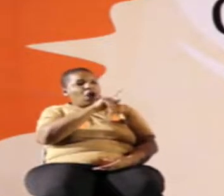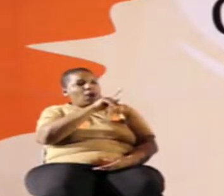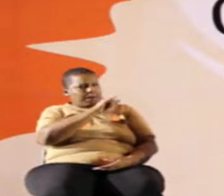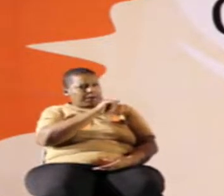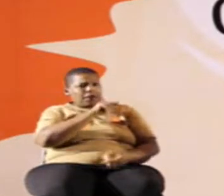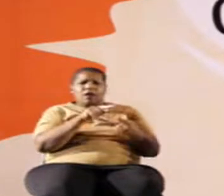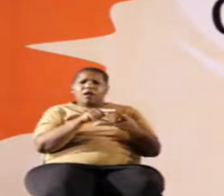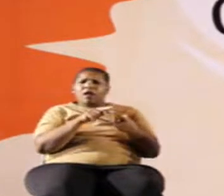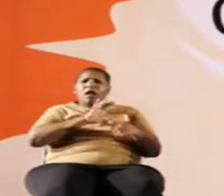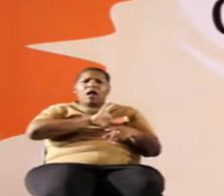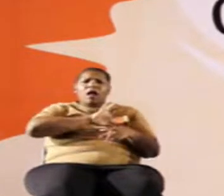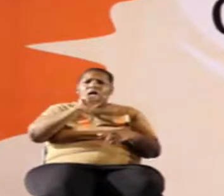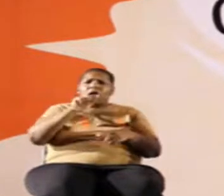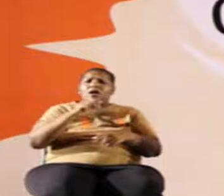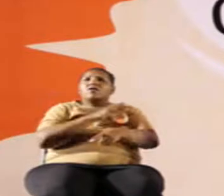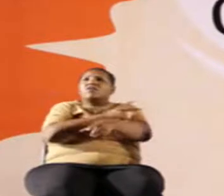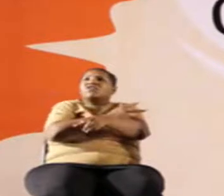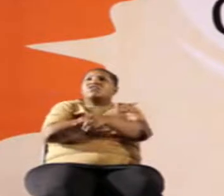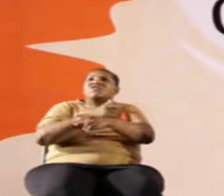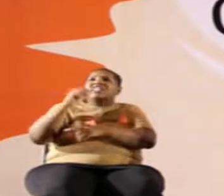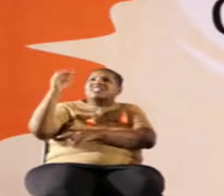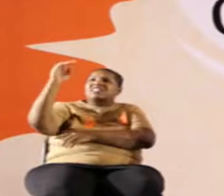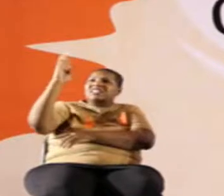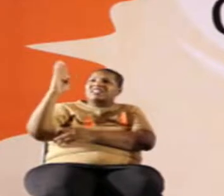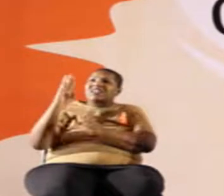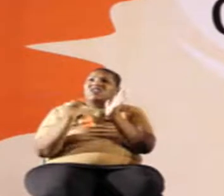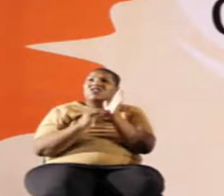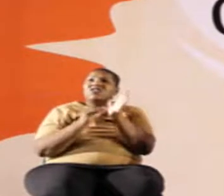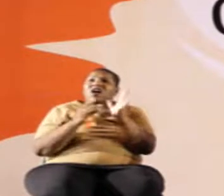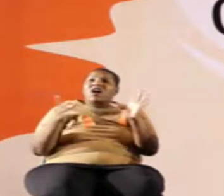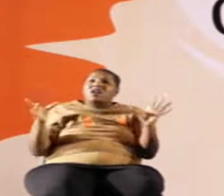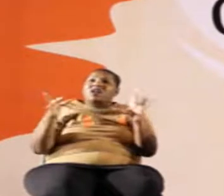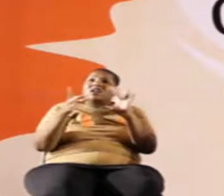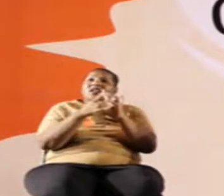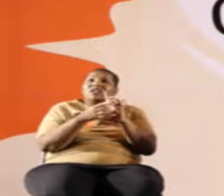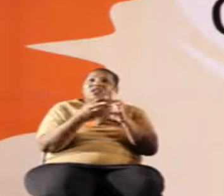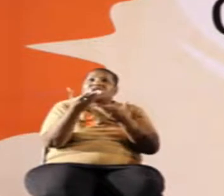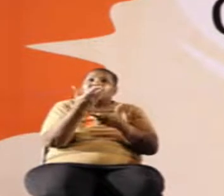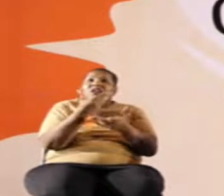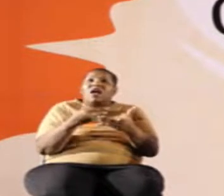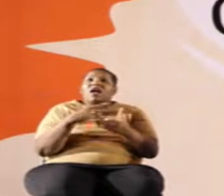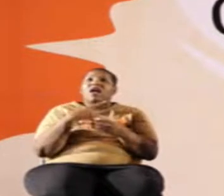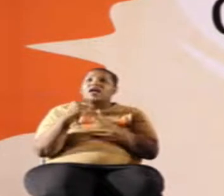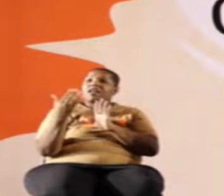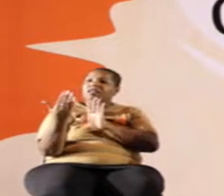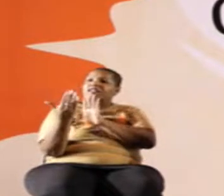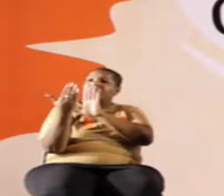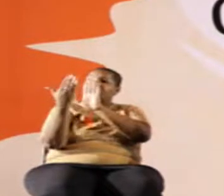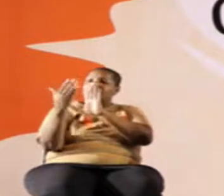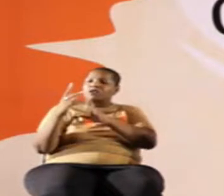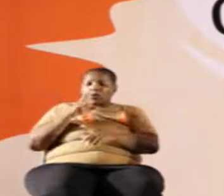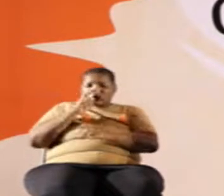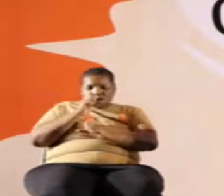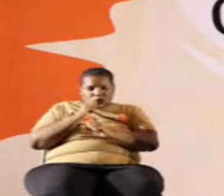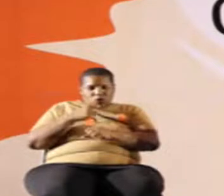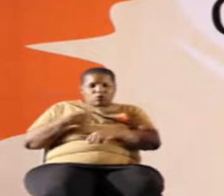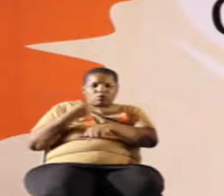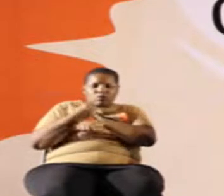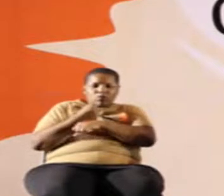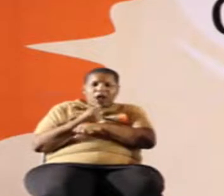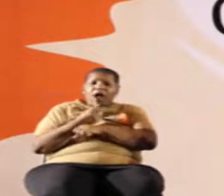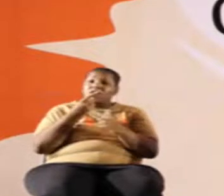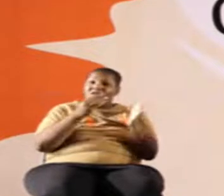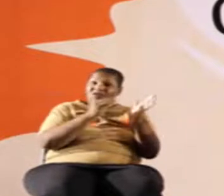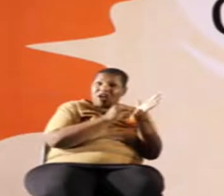Copa. Vence, Brasil, porque nos falta comunhão, comungação, espelho de pátria, determinação. Falta